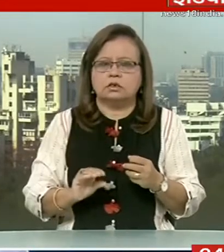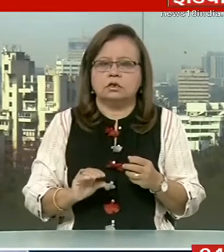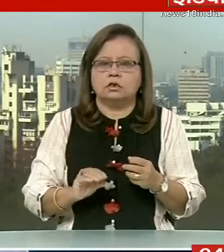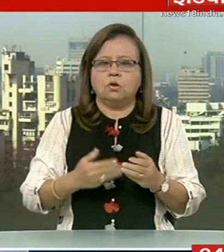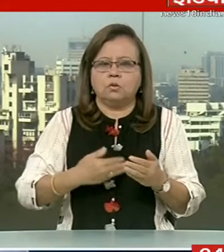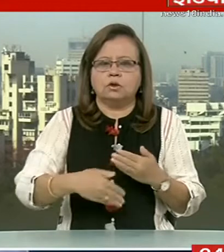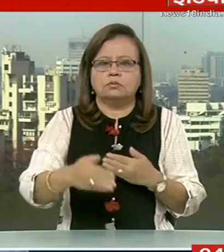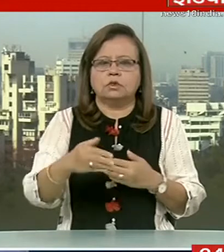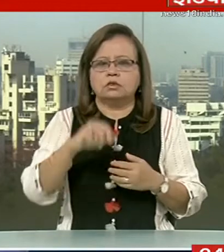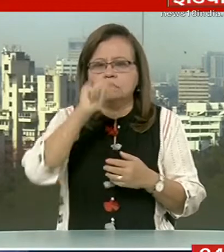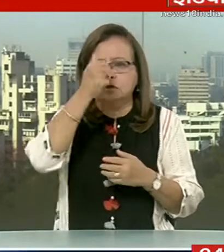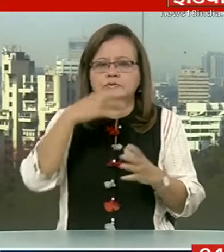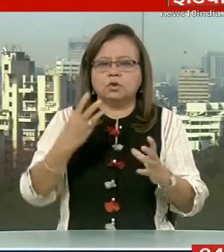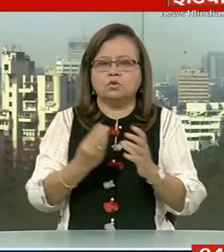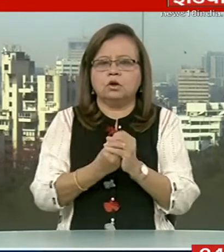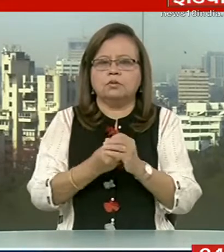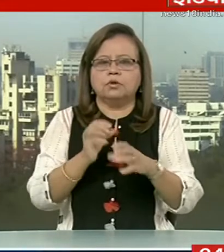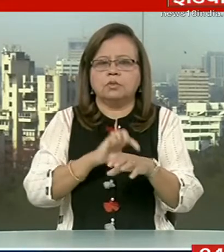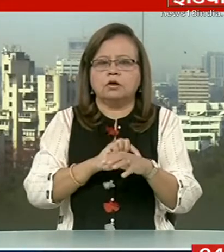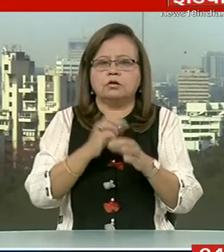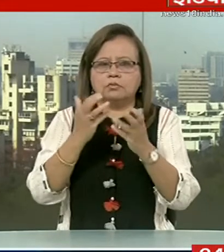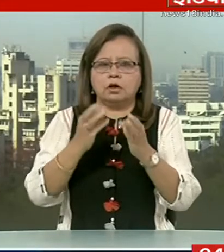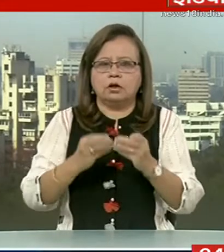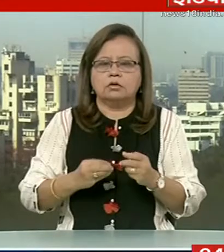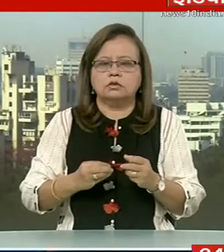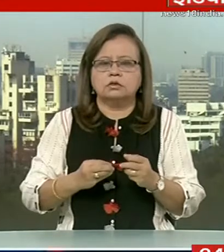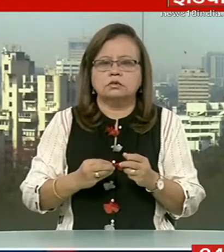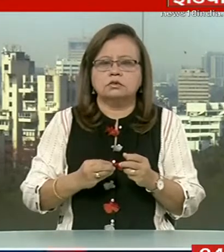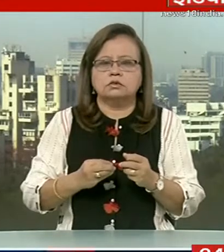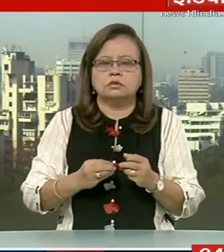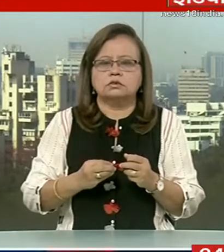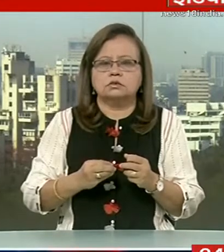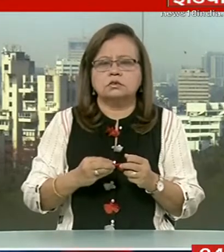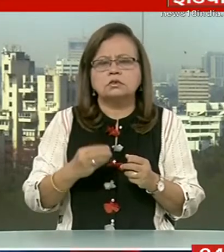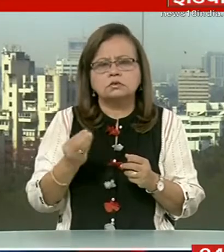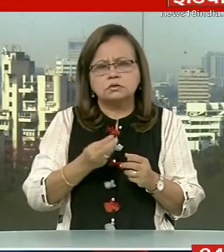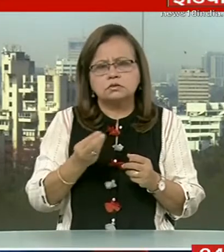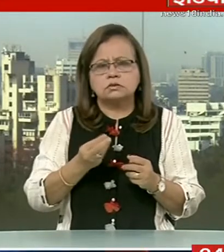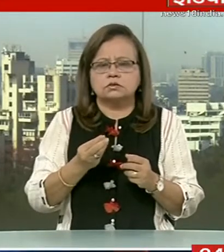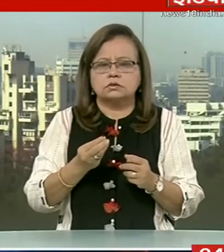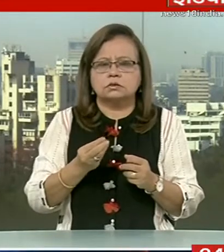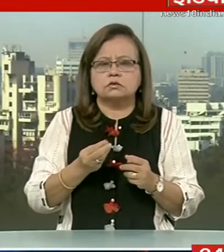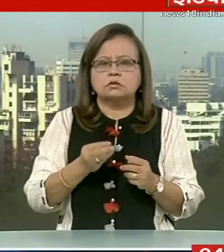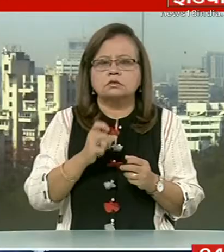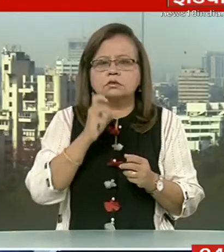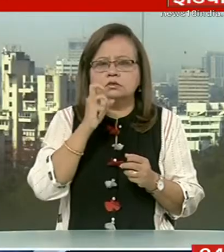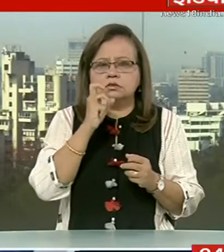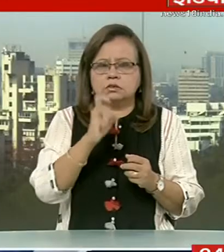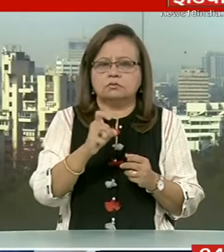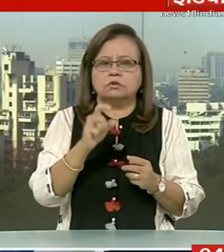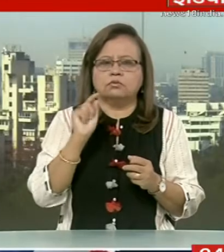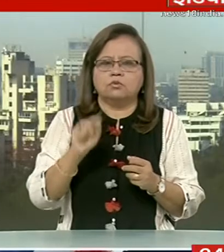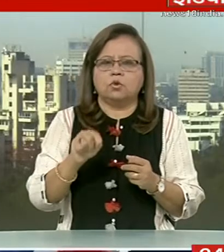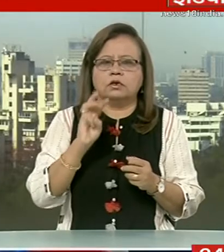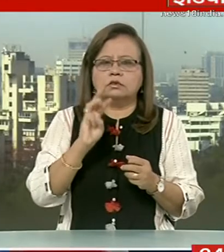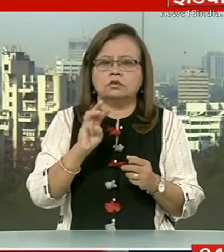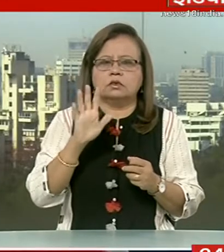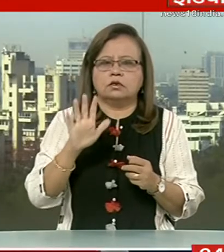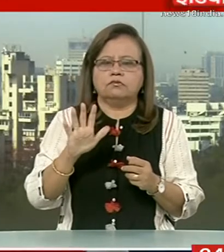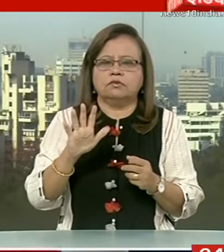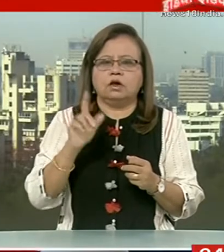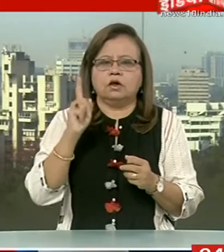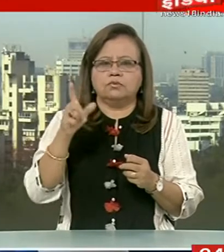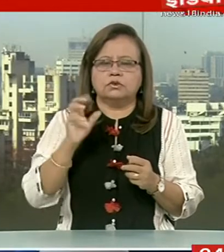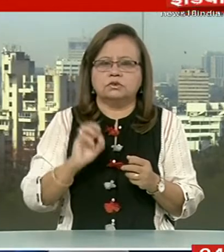पहुंच गए हैं वर्तमान में देश में कोई संक्रमण तत्वों के मामलों की बात करें तो सदैव की संख्या की बात करें तो वह सिर्फ